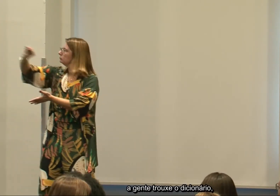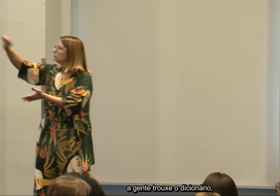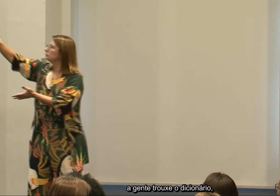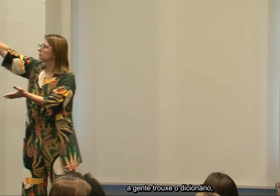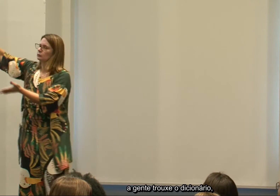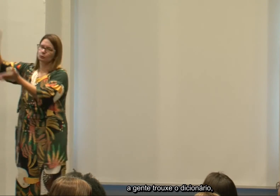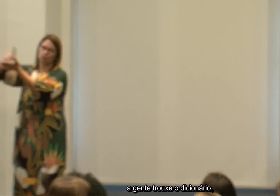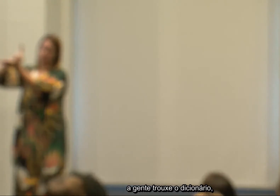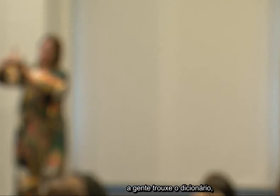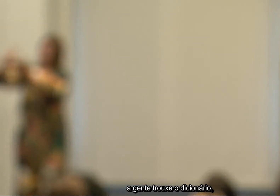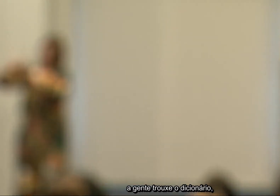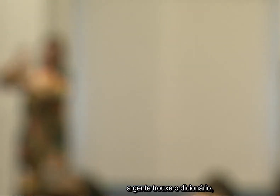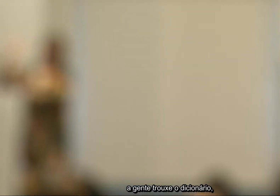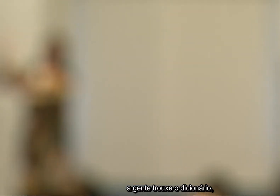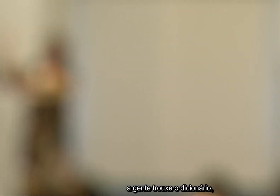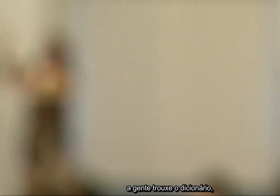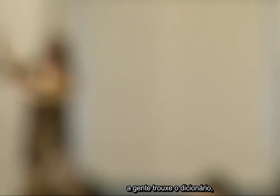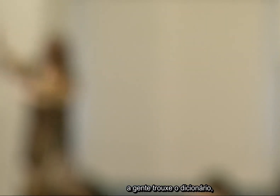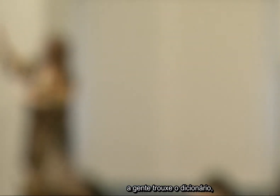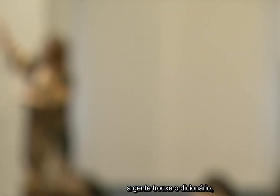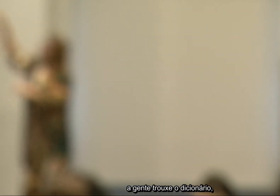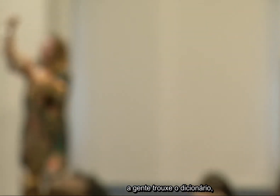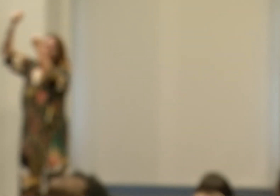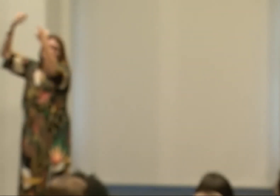A gente trouxe do dicionário,